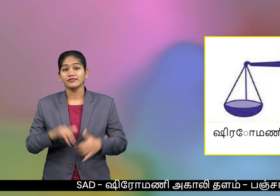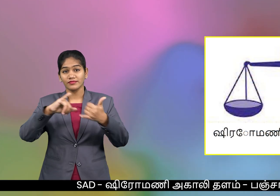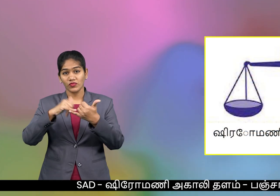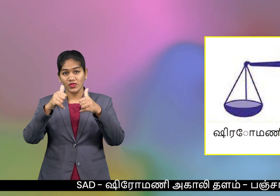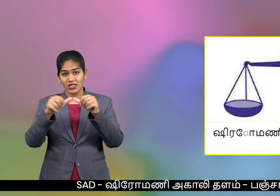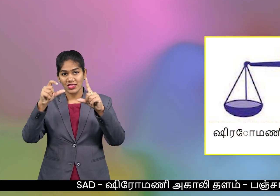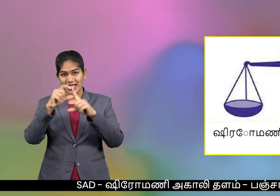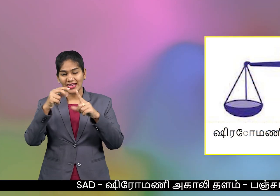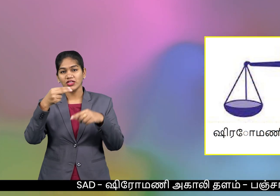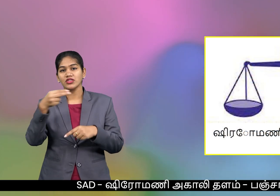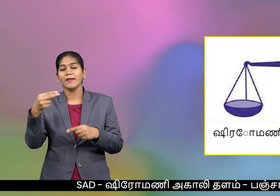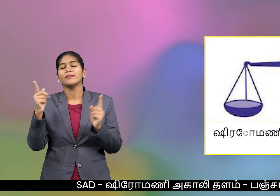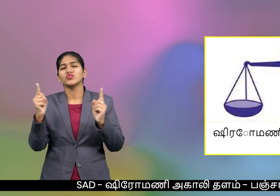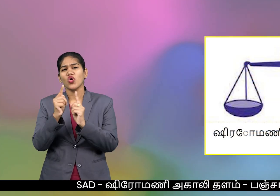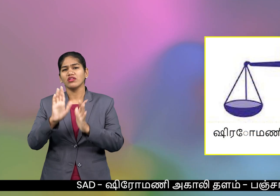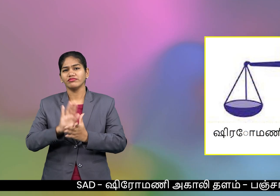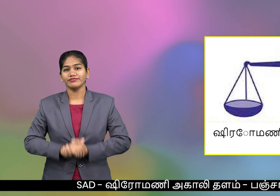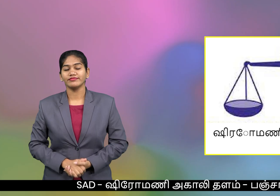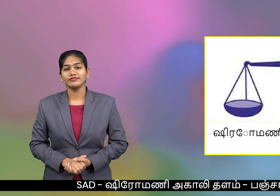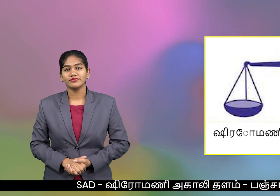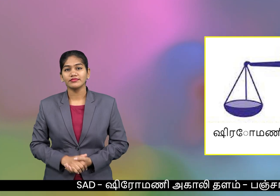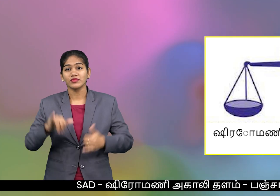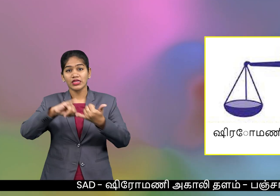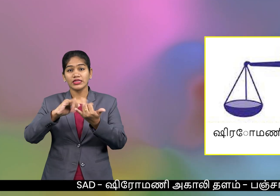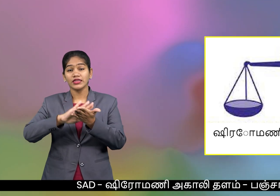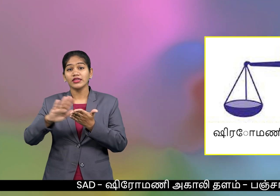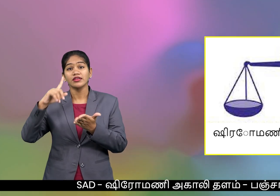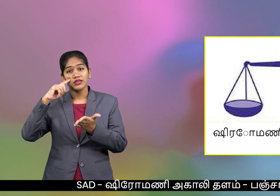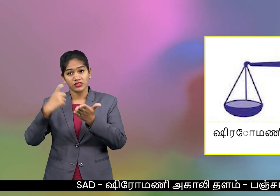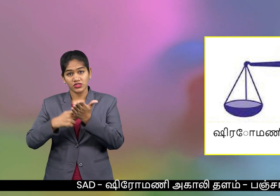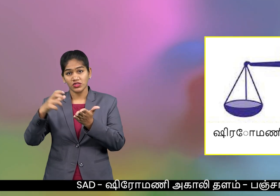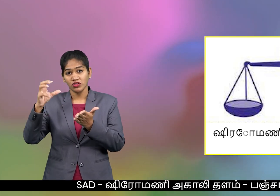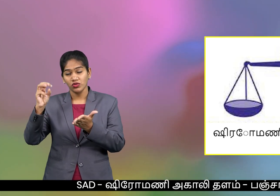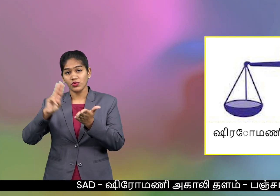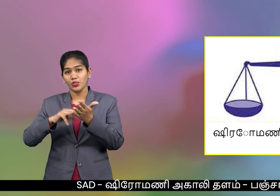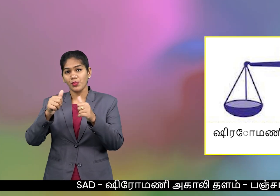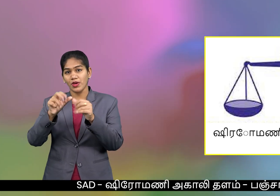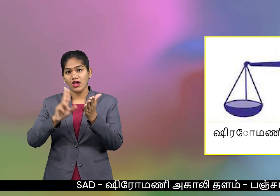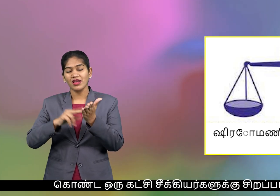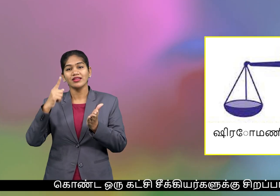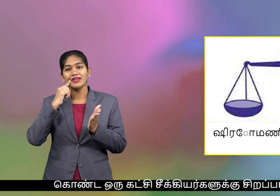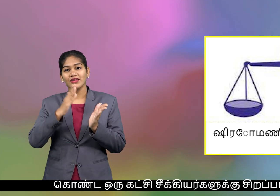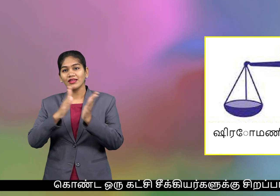எஸ்ஏடி, ஷிரோமணி அகாலி தளம், பஞ்சாபை தளமாக கொண்ட ஒரு